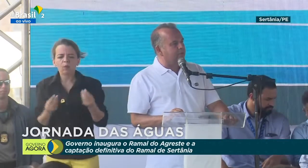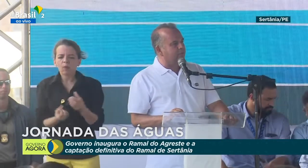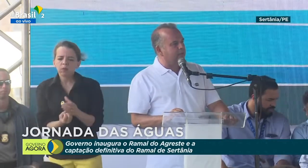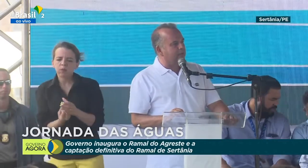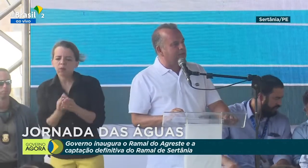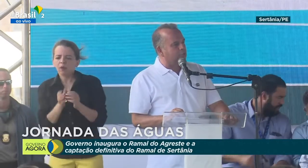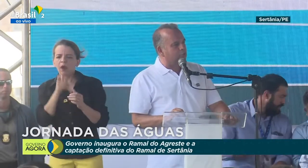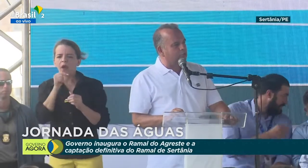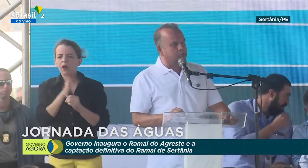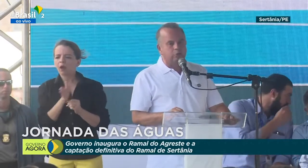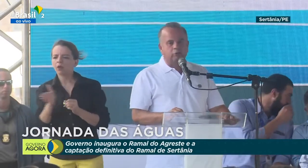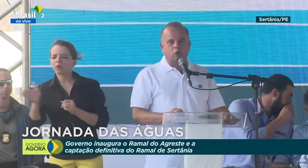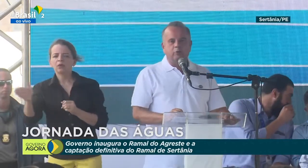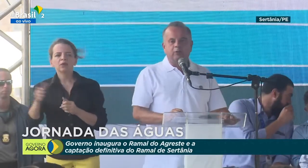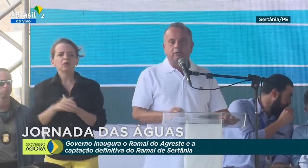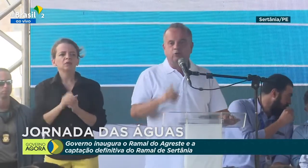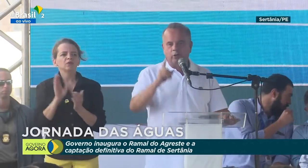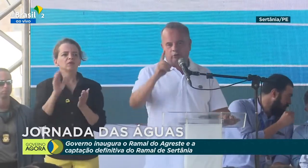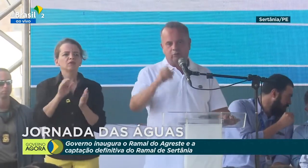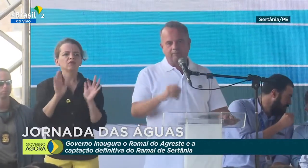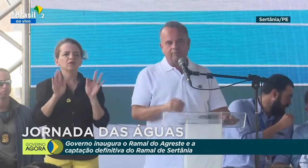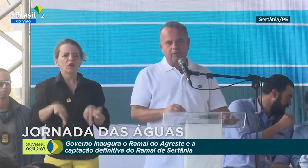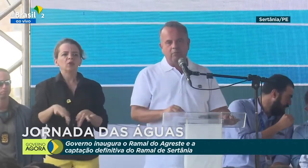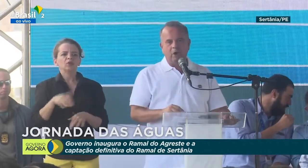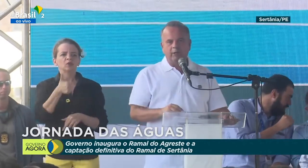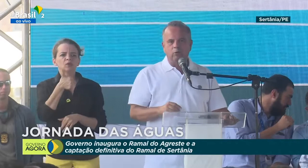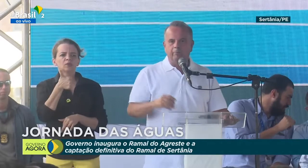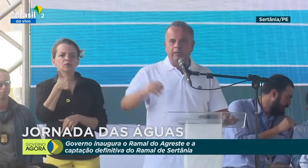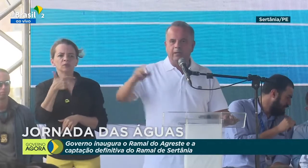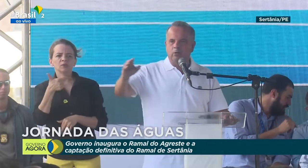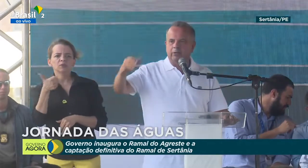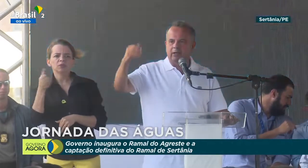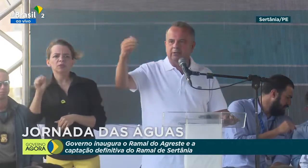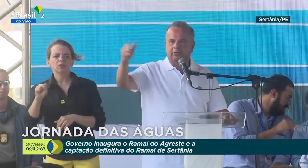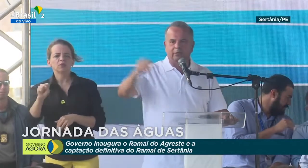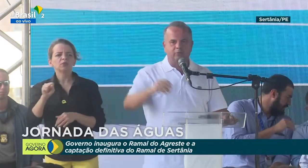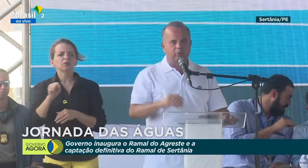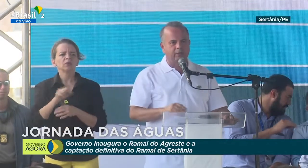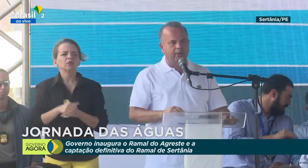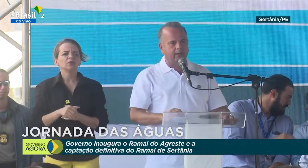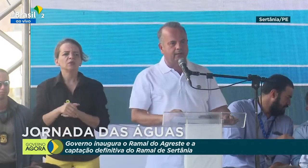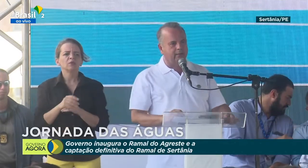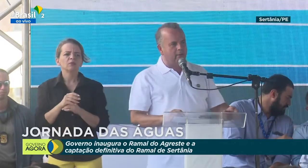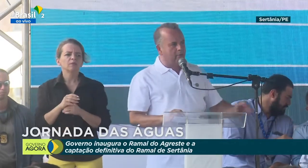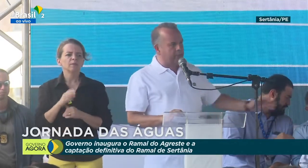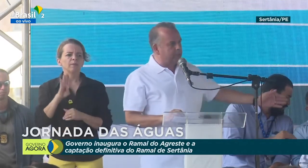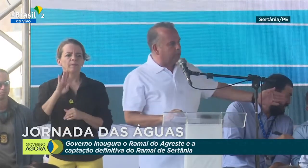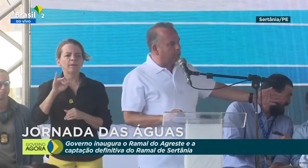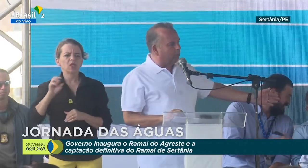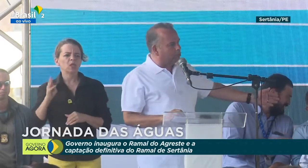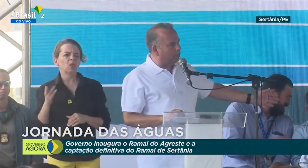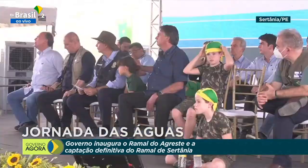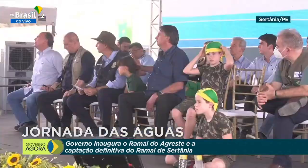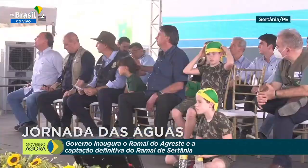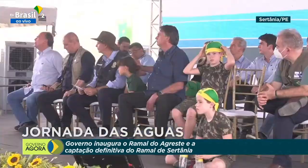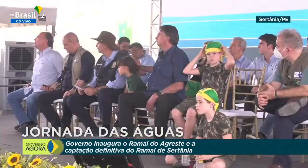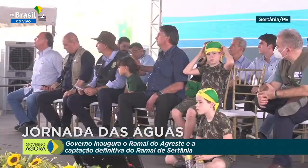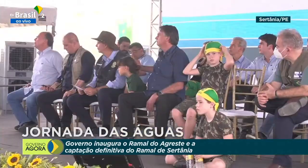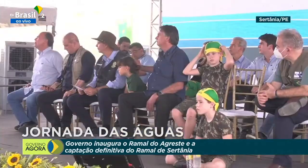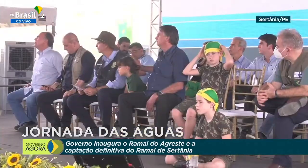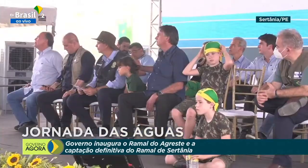em finais dos anos de 2018, uma obra de 1.500.000.000 de reais. O presidente